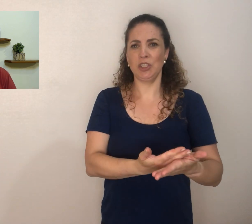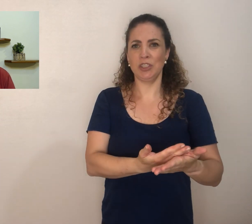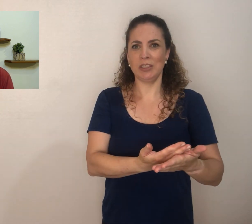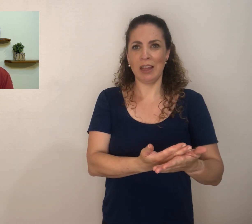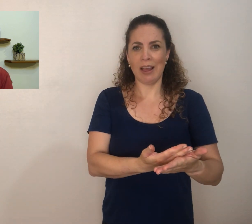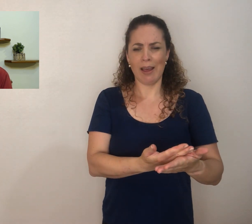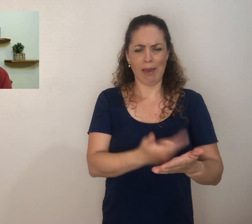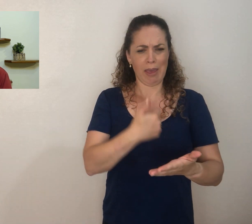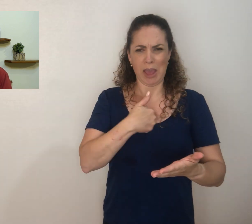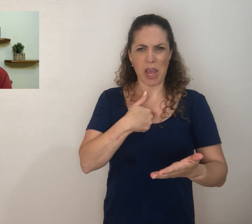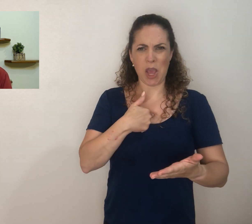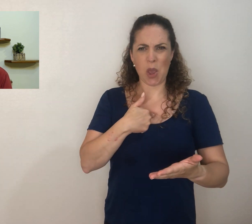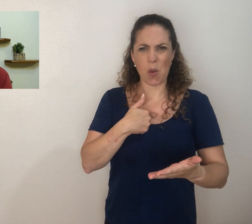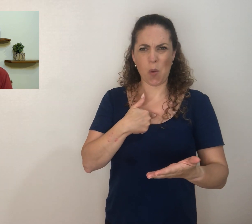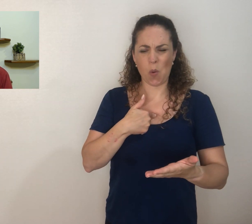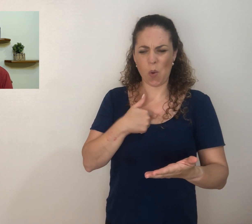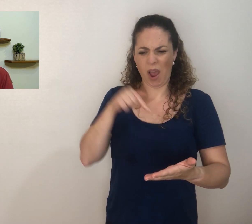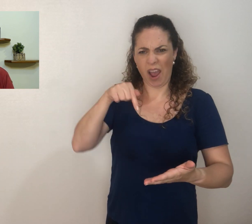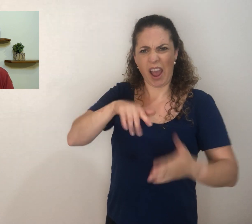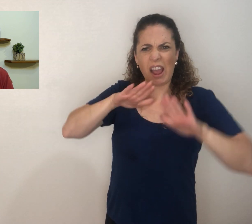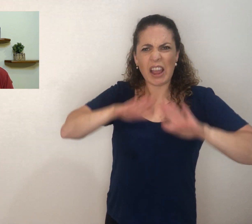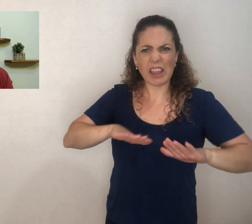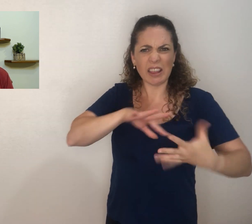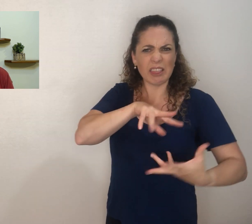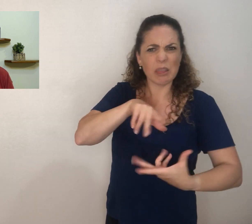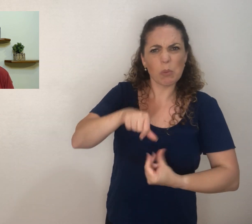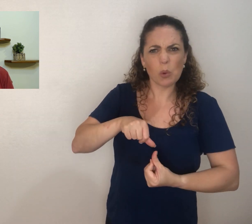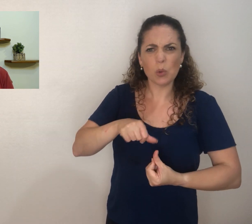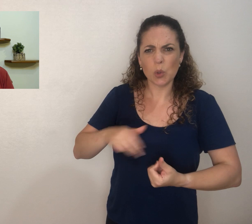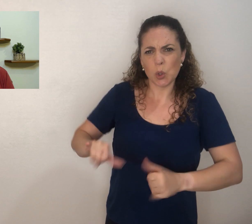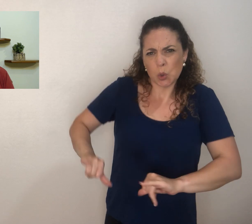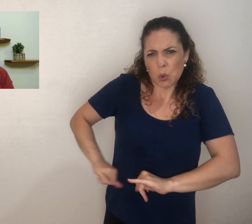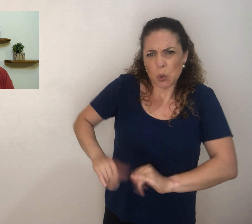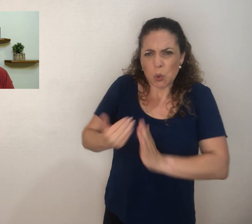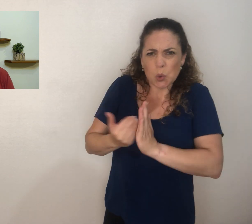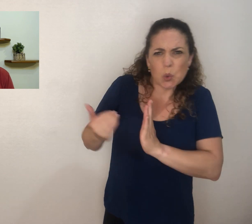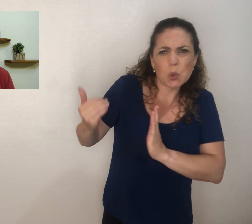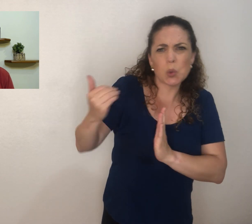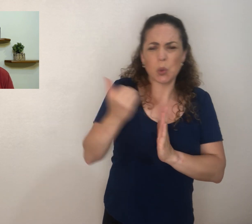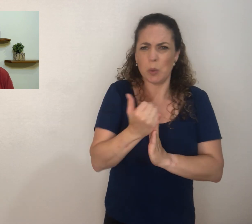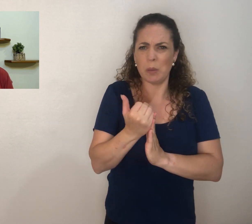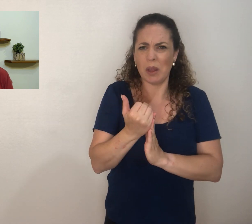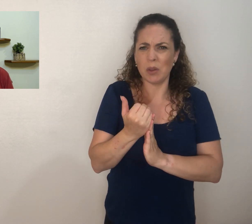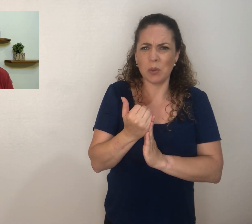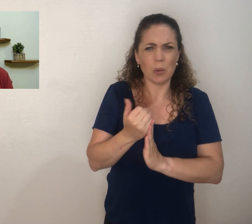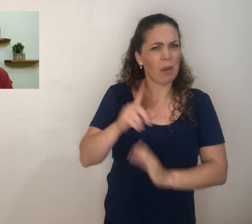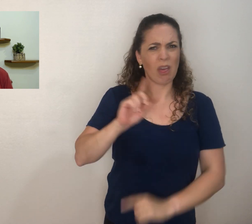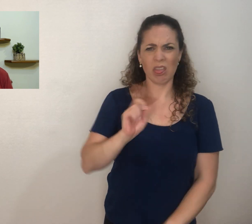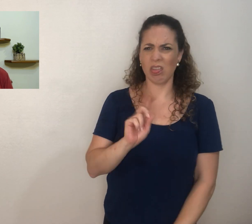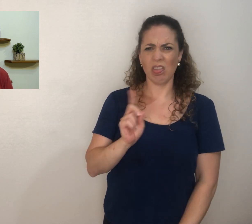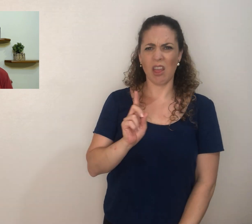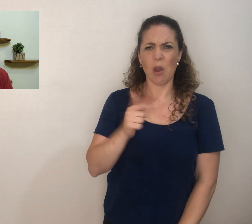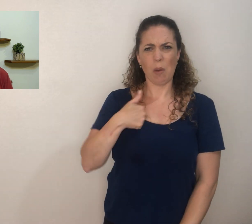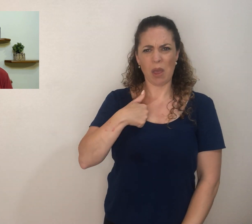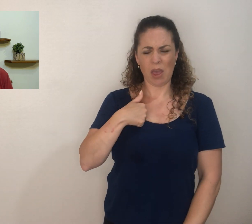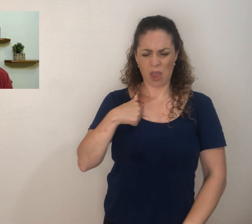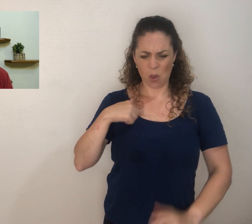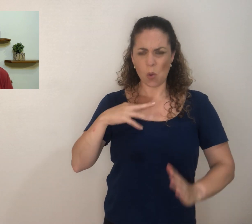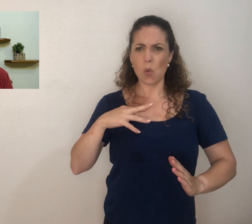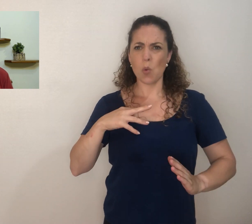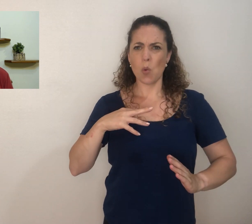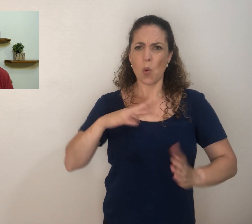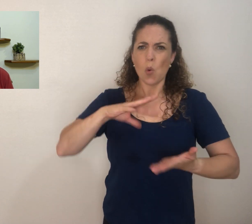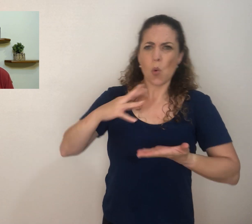vão passar na grande tribulação, eles vão ficar muito confusos quando o